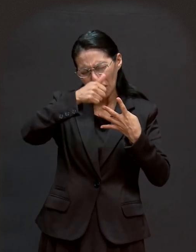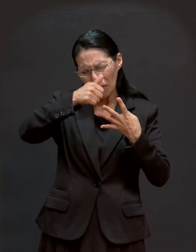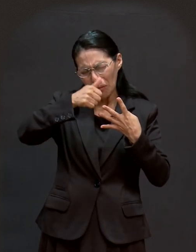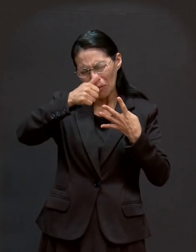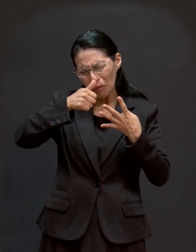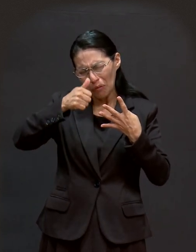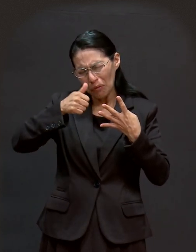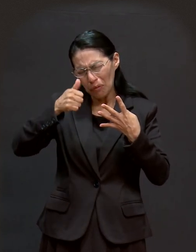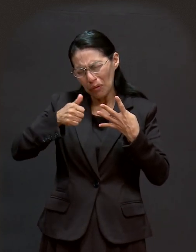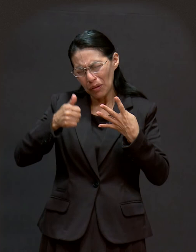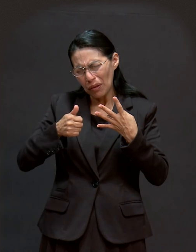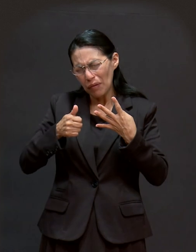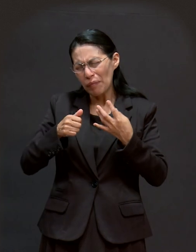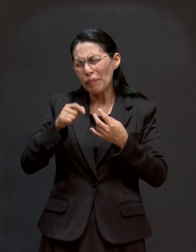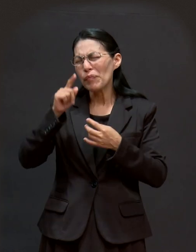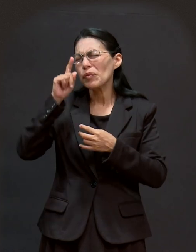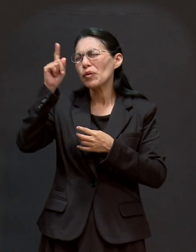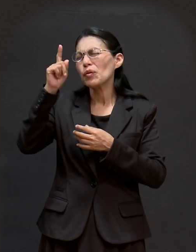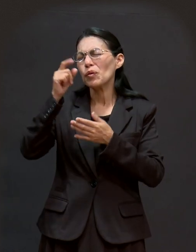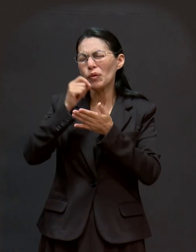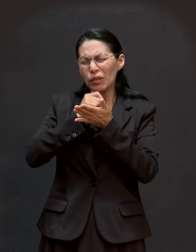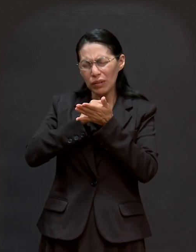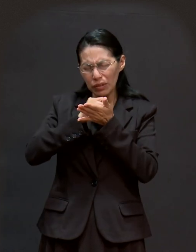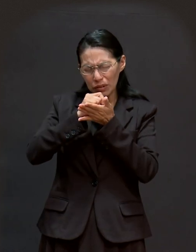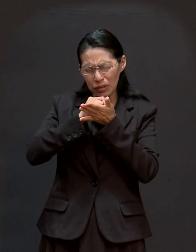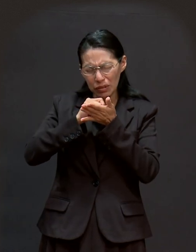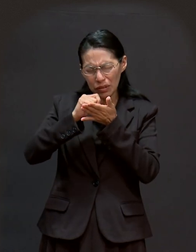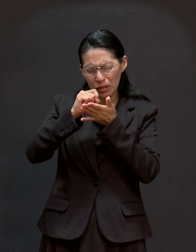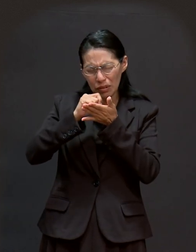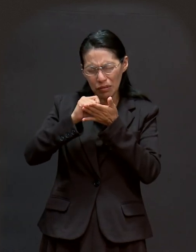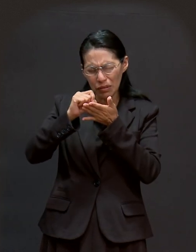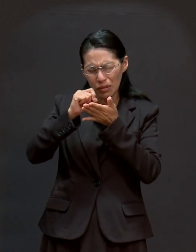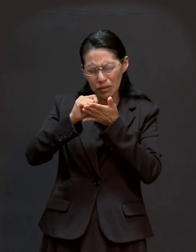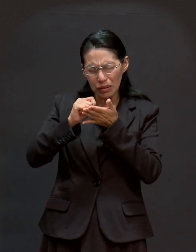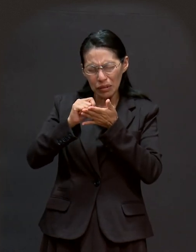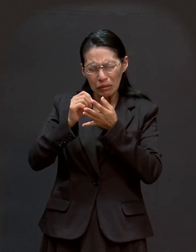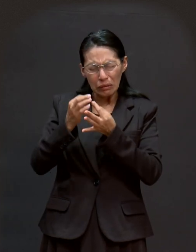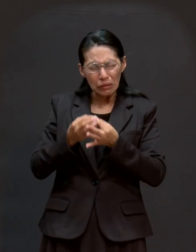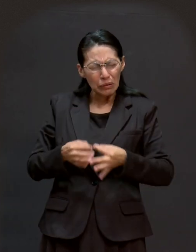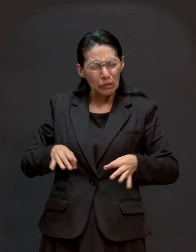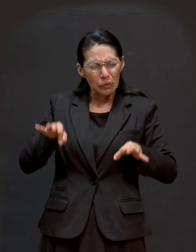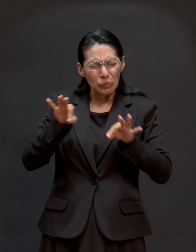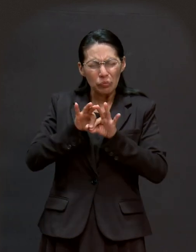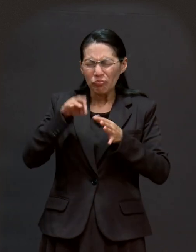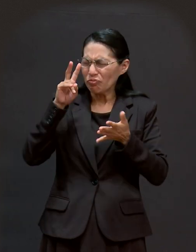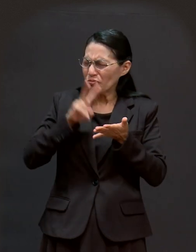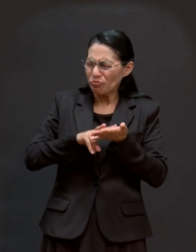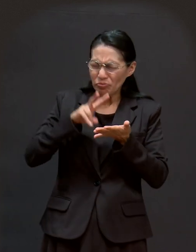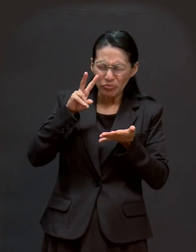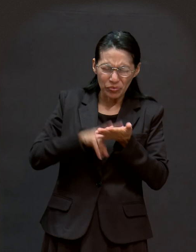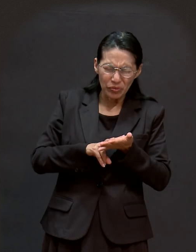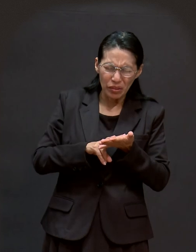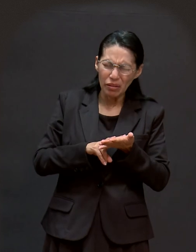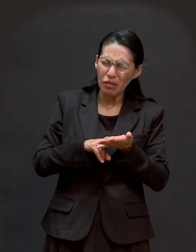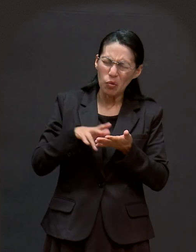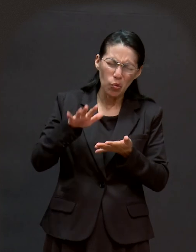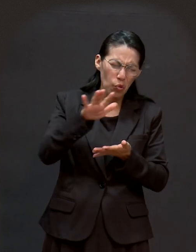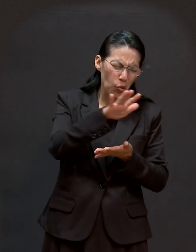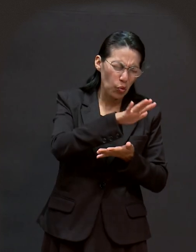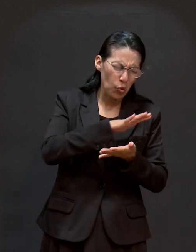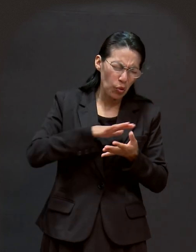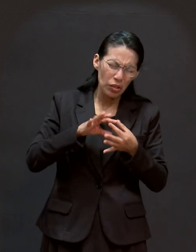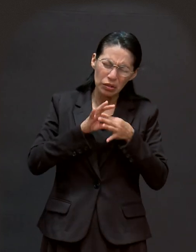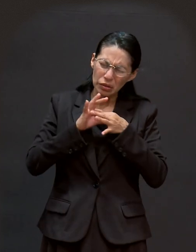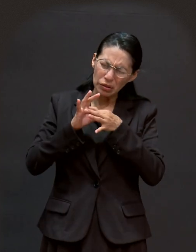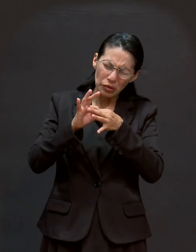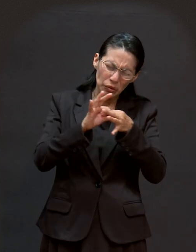ellas están escritas con letras de oro en tu corazón señor cada una de ellas tiene la misma importancia para